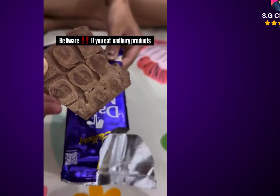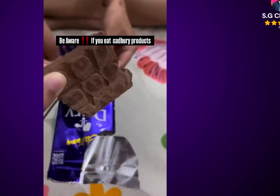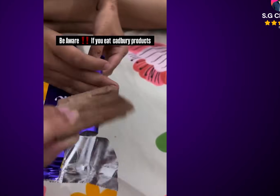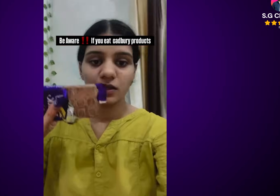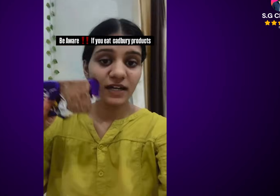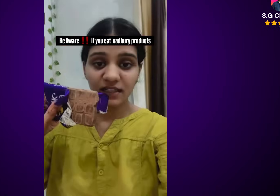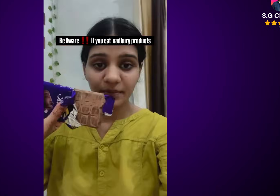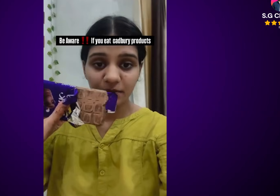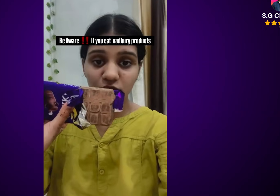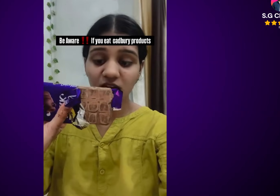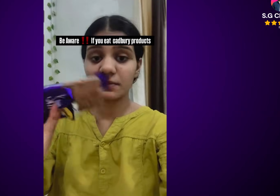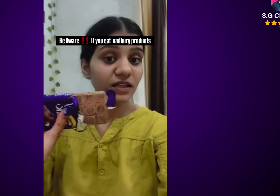to